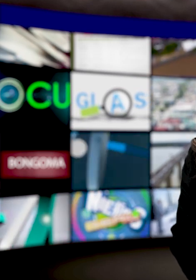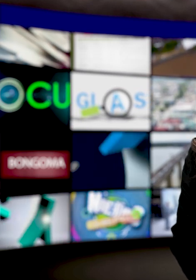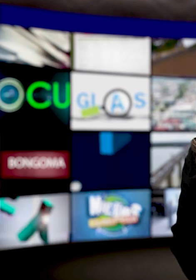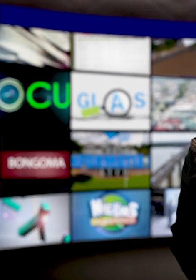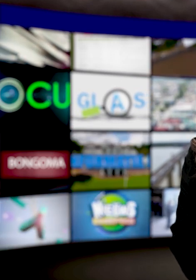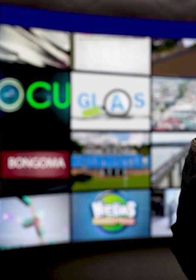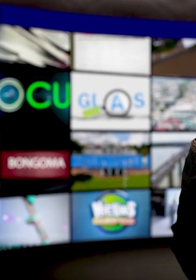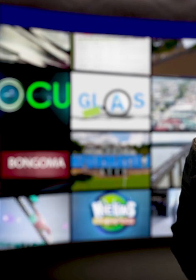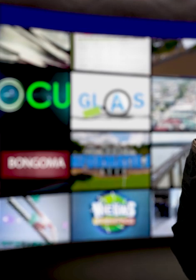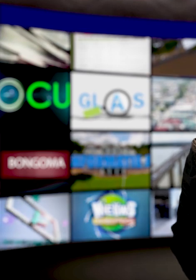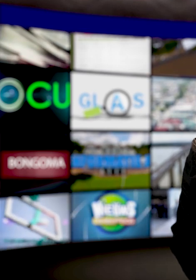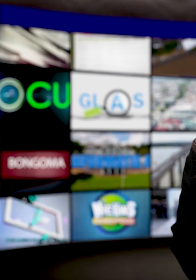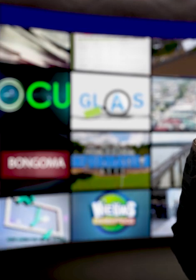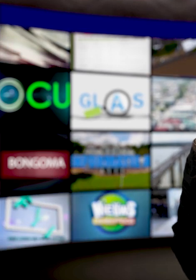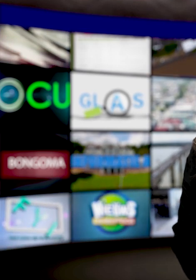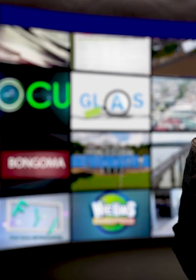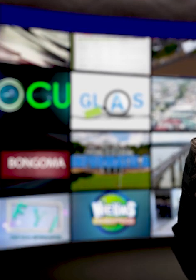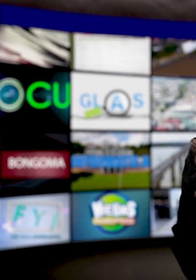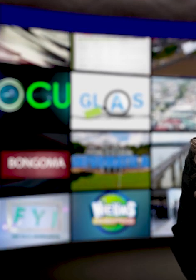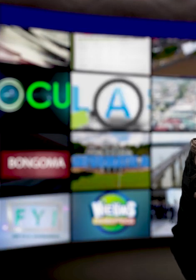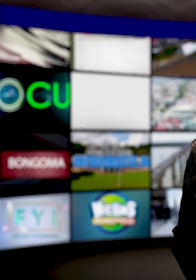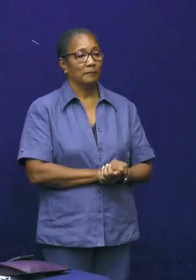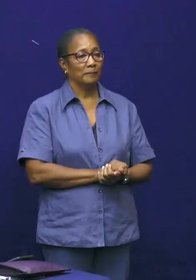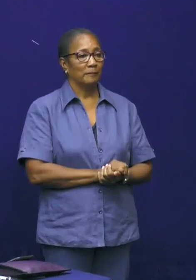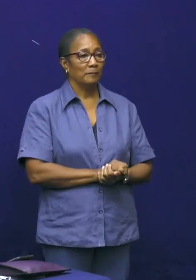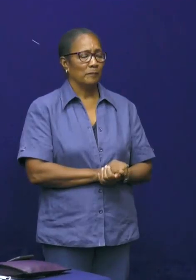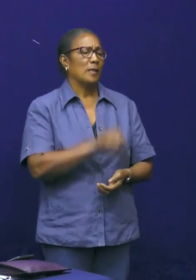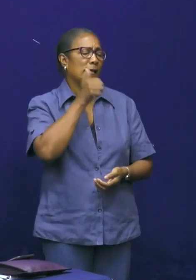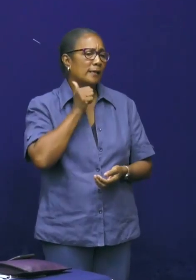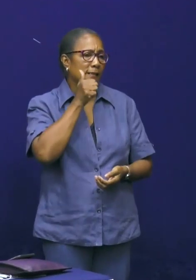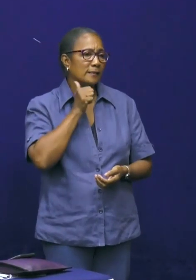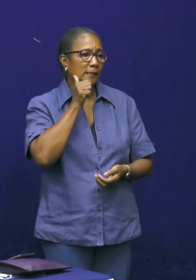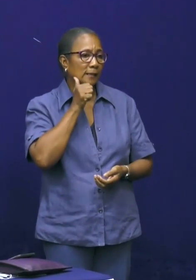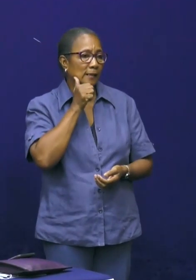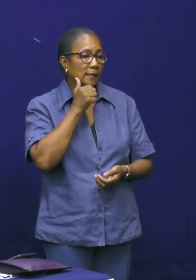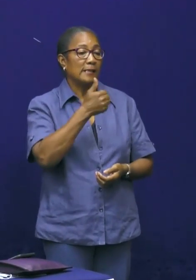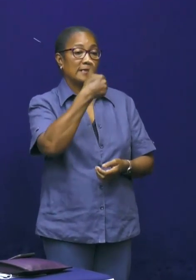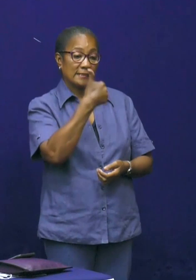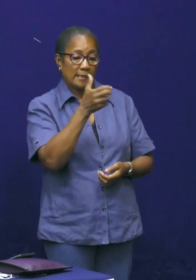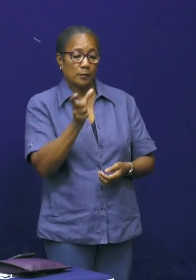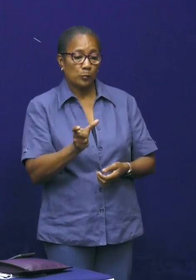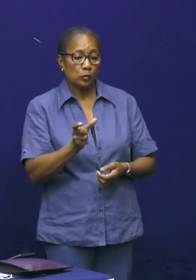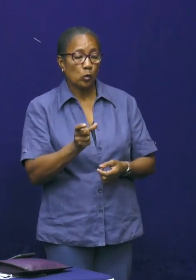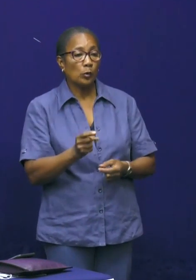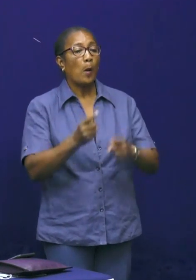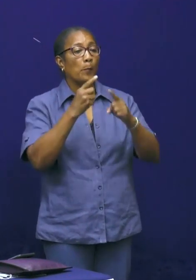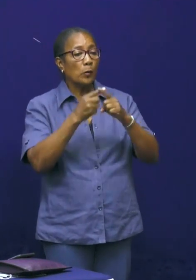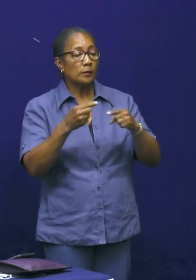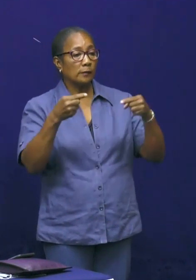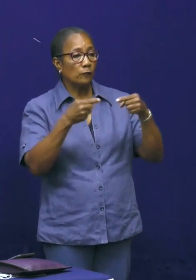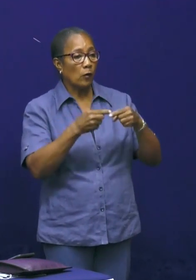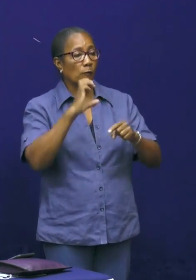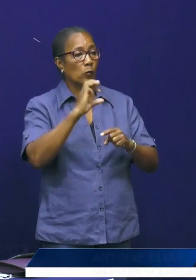ingezetenen en uitvoering van quarantaine. Gisteren is een zesde persoon positief getest op